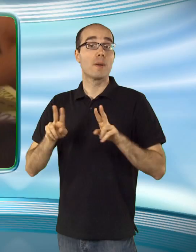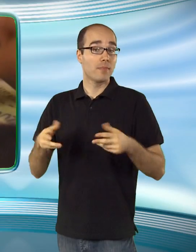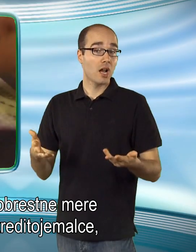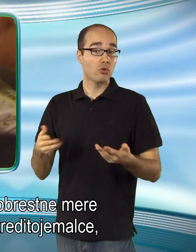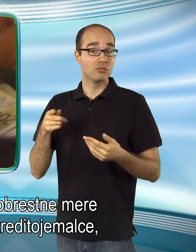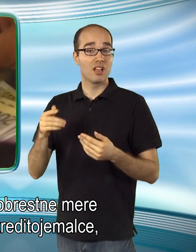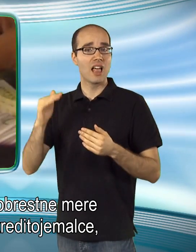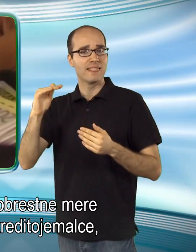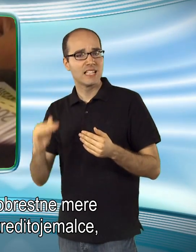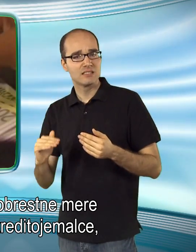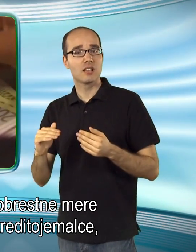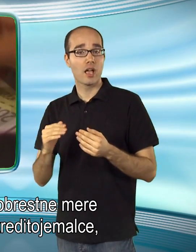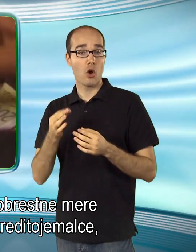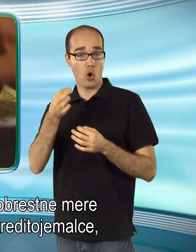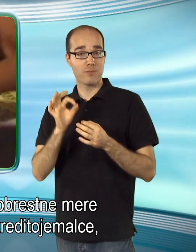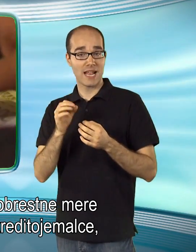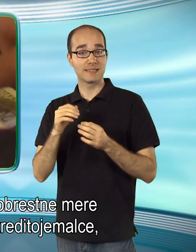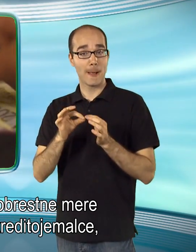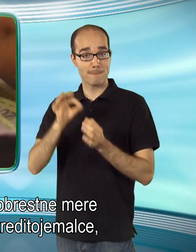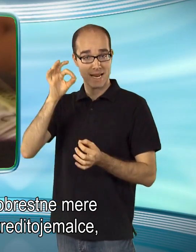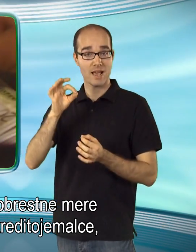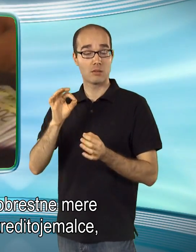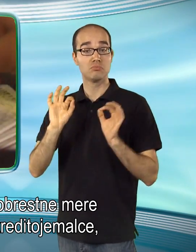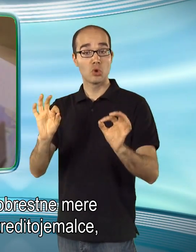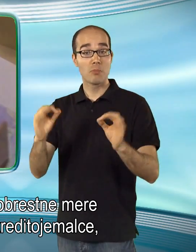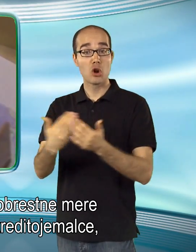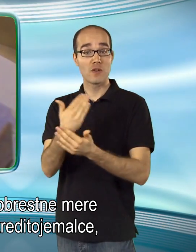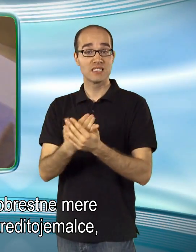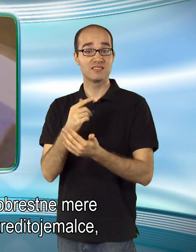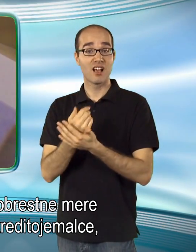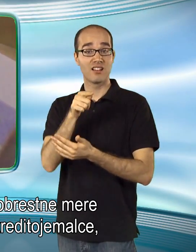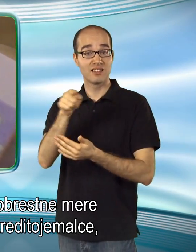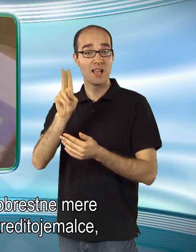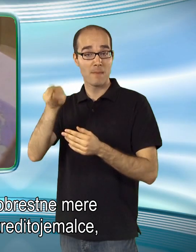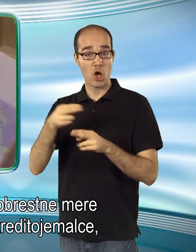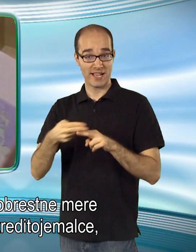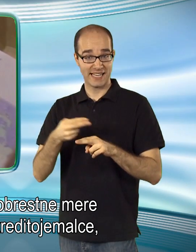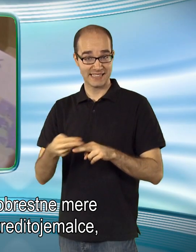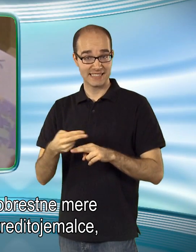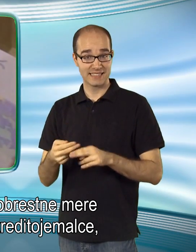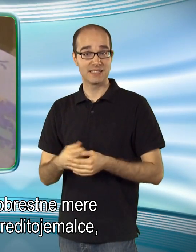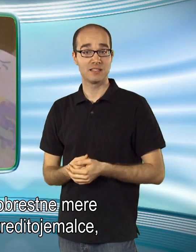Čeprav so nizke obrestne mere dobra novica za kreditojemalce, to s seboj prinaša tudi nekaj pasti.